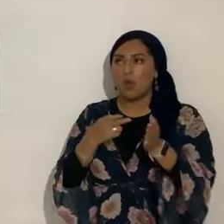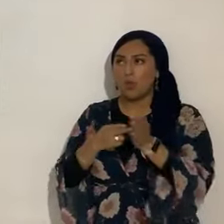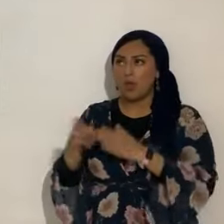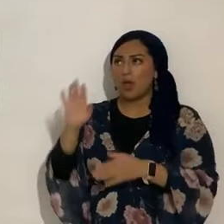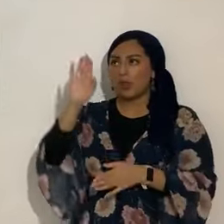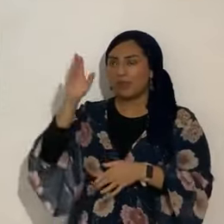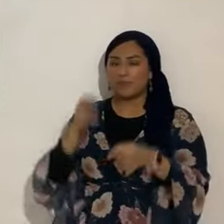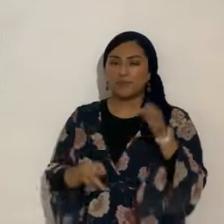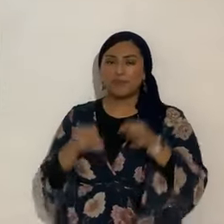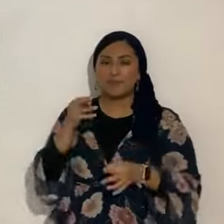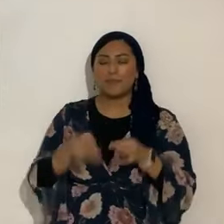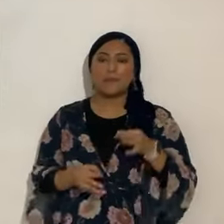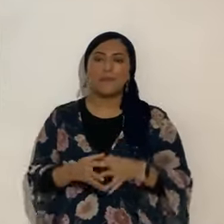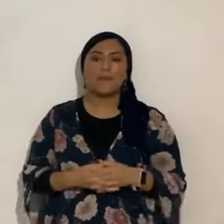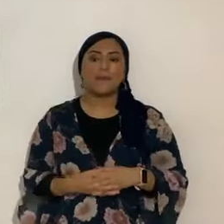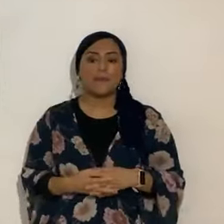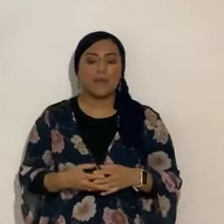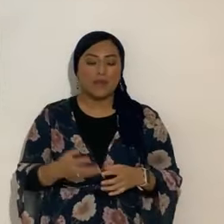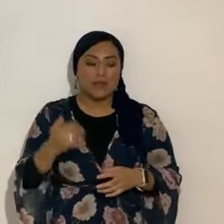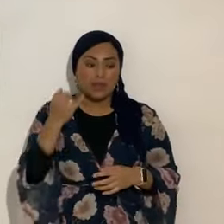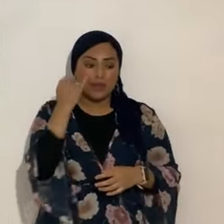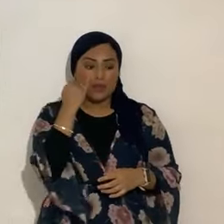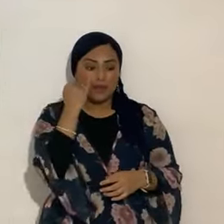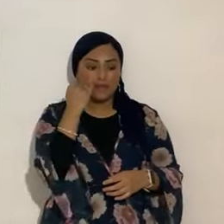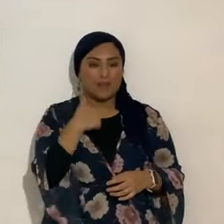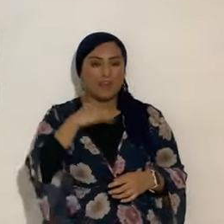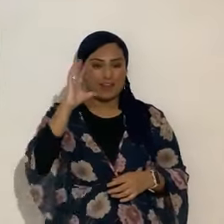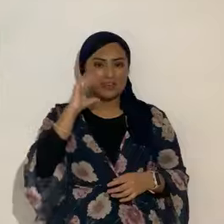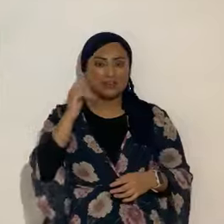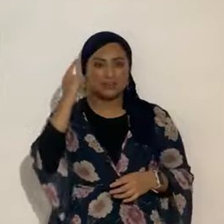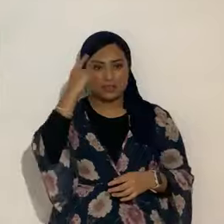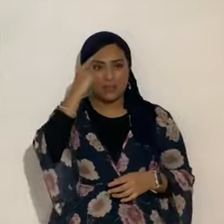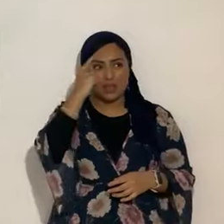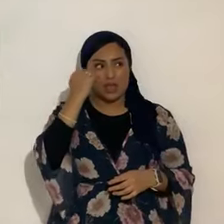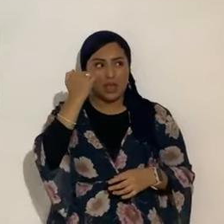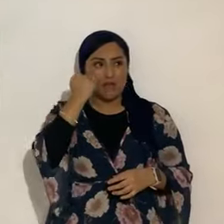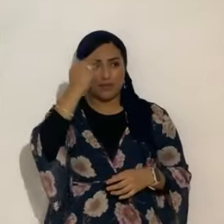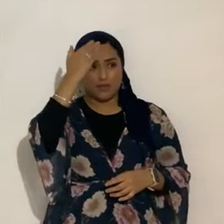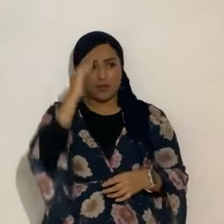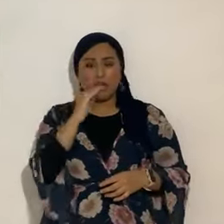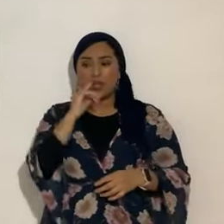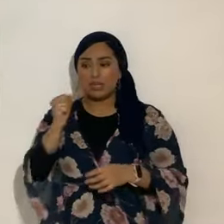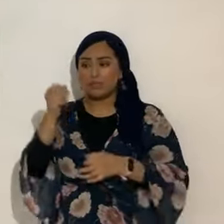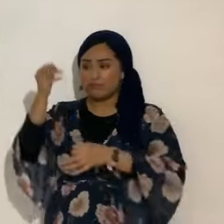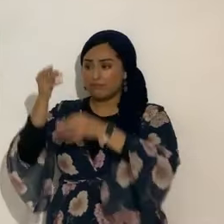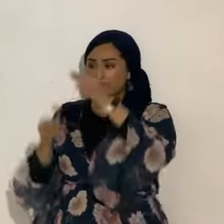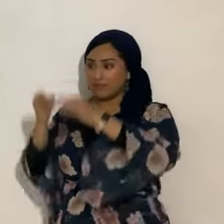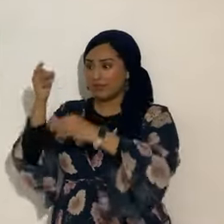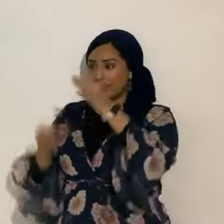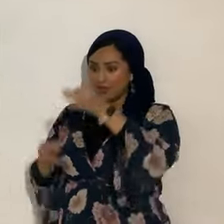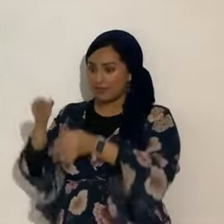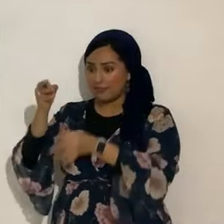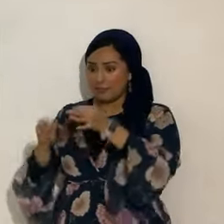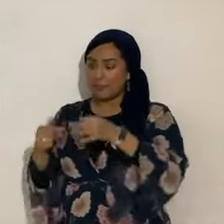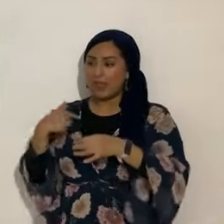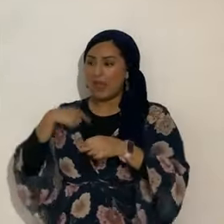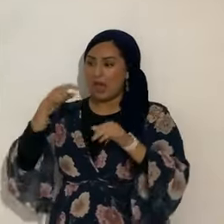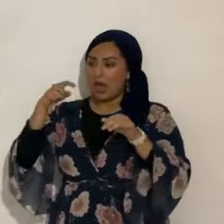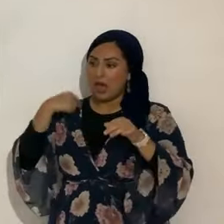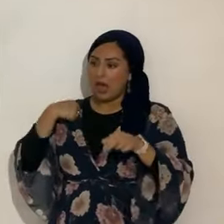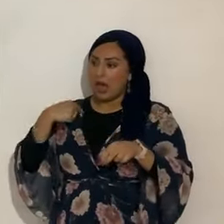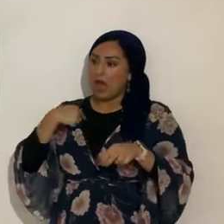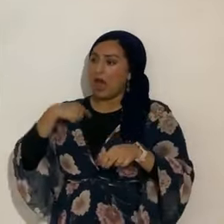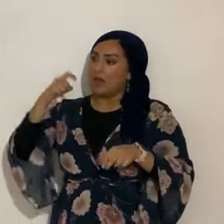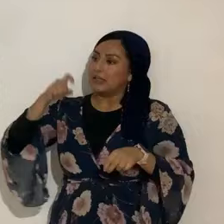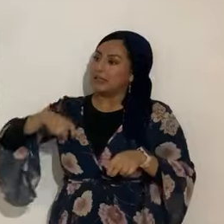tus juicios. Entonces decía, bueno, si Dios, dije así, si Dios es justo, y eso yo tengo que imitar